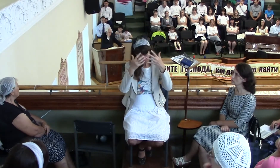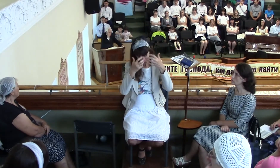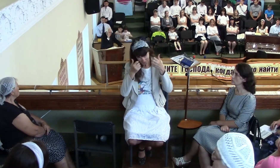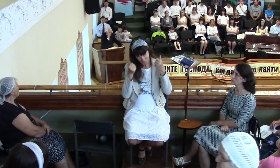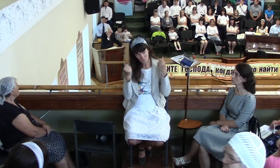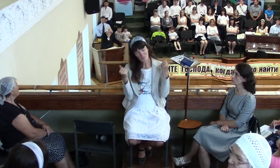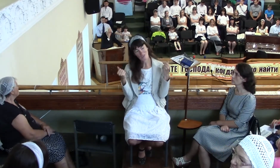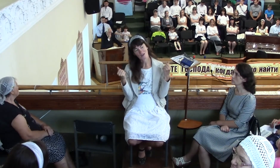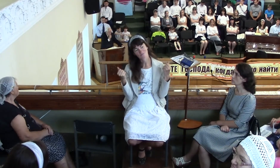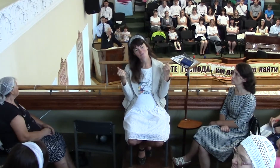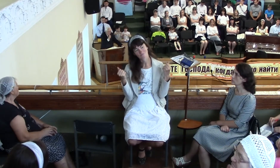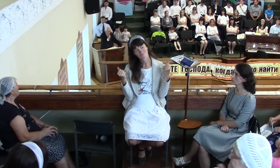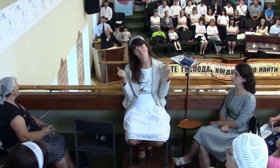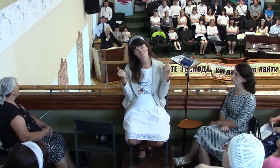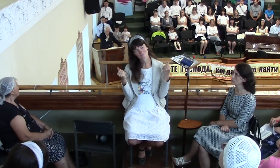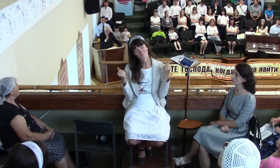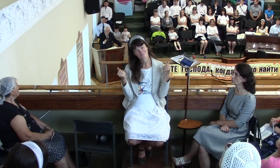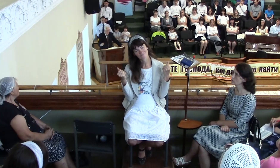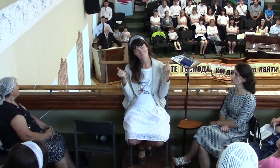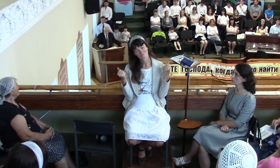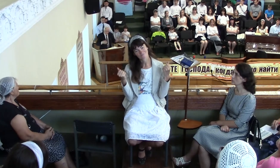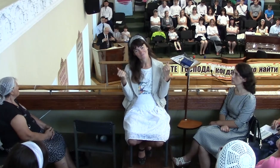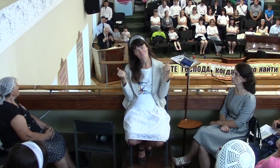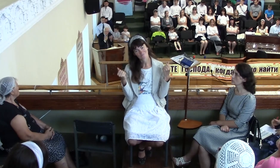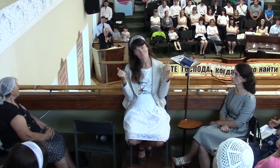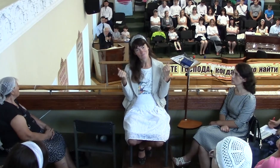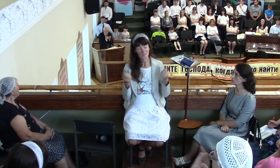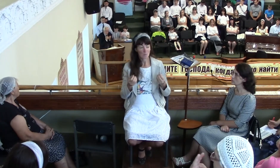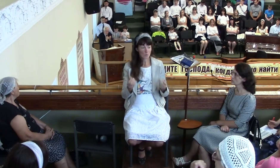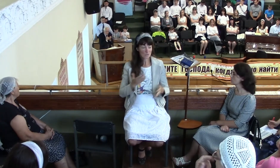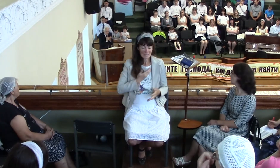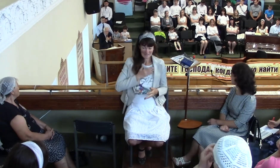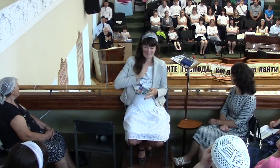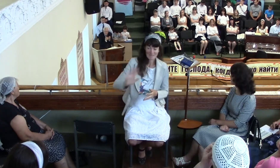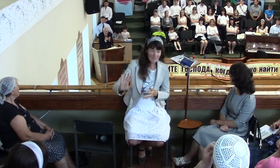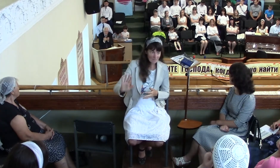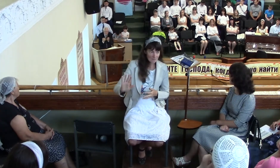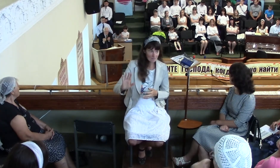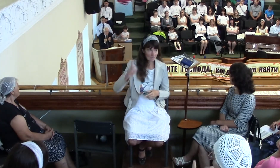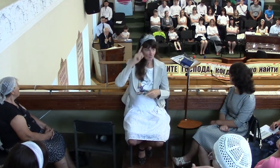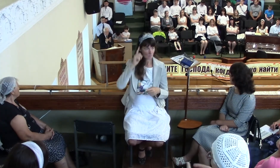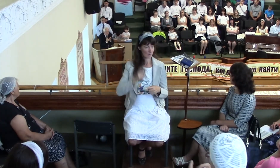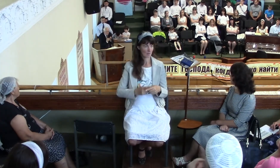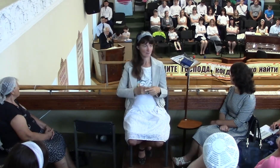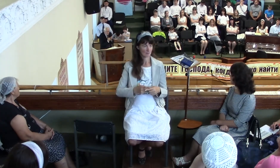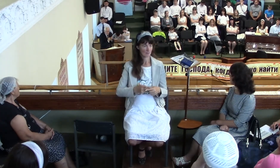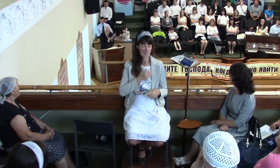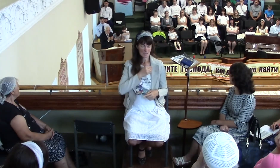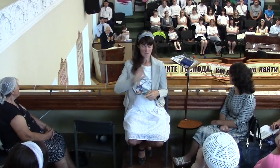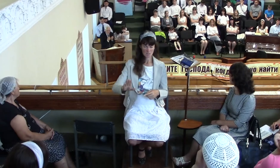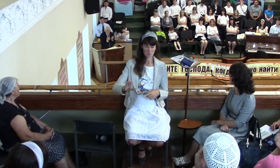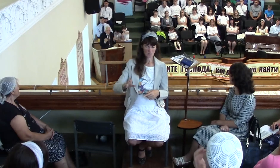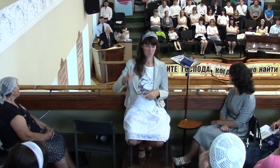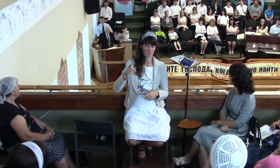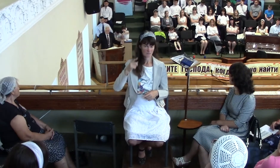Помогите. Во тьме. Просто ненавидит. Просто не хочет знать и видеть и